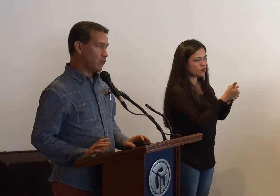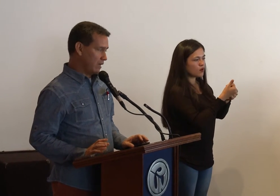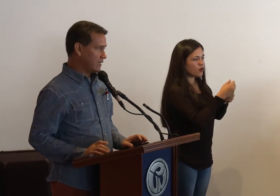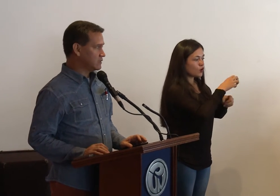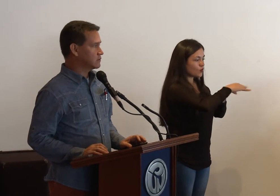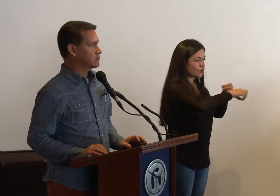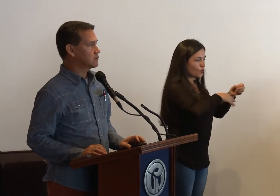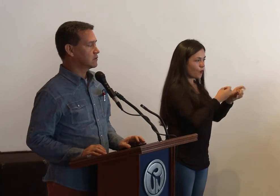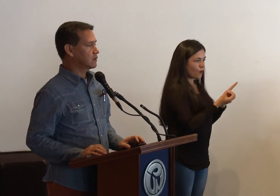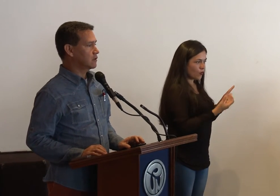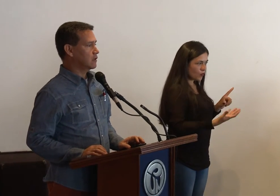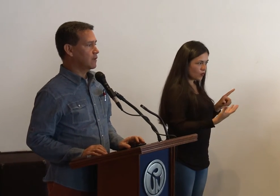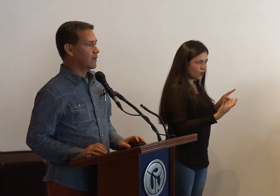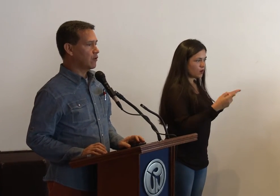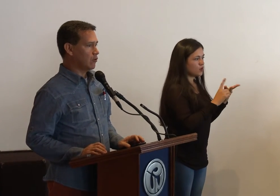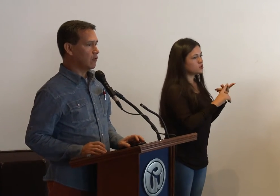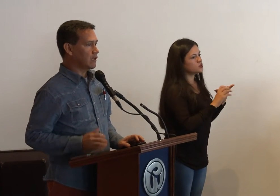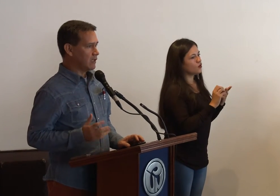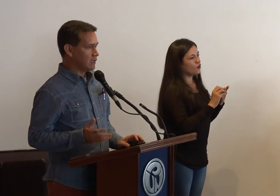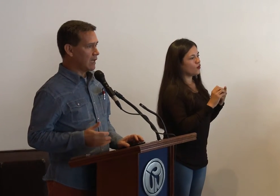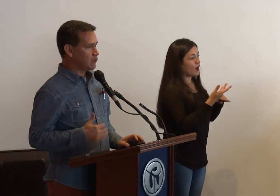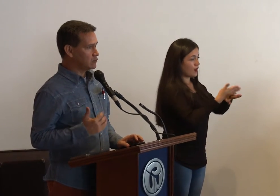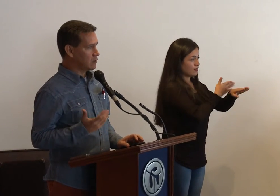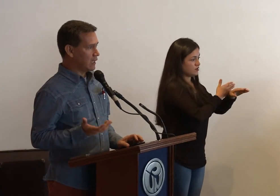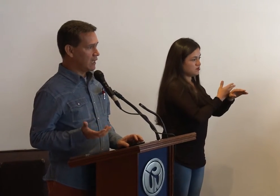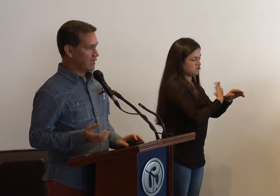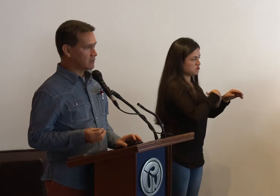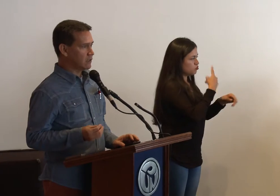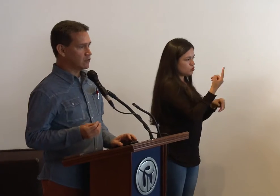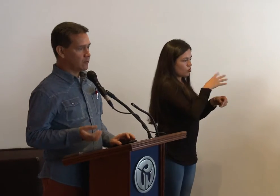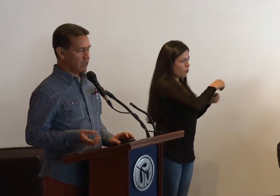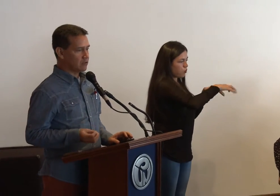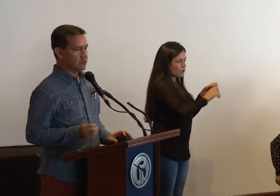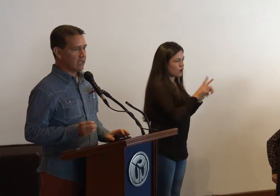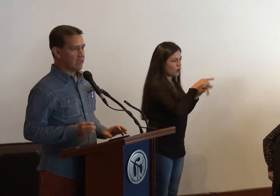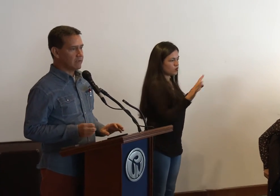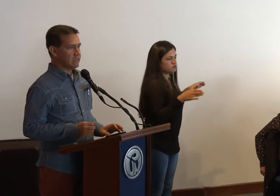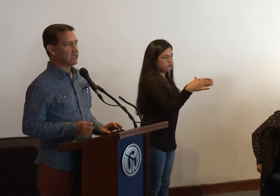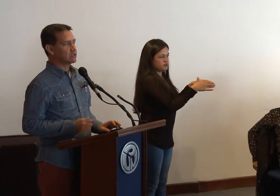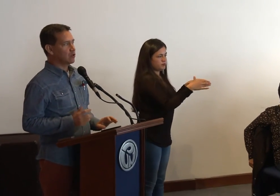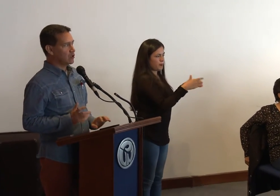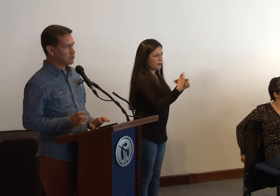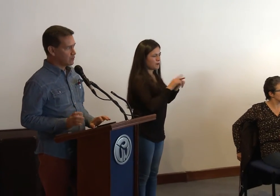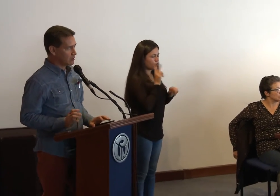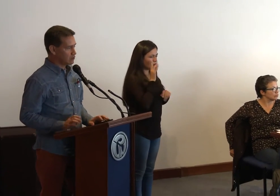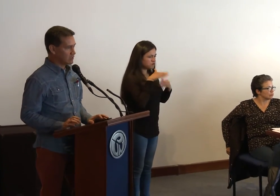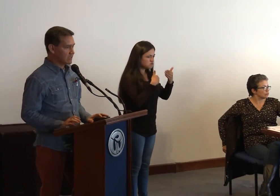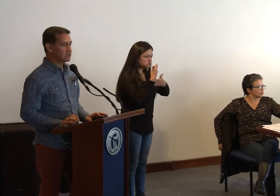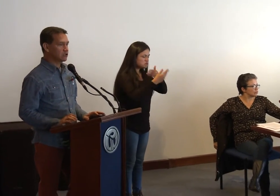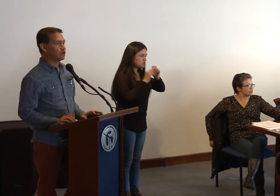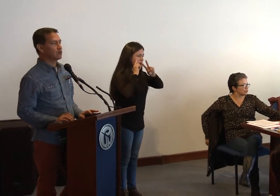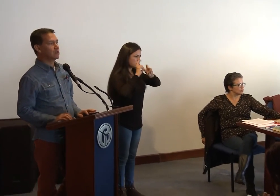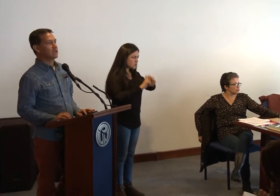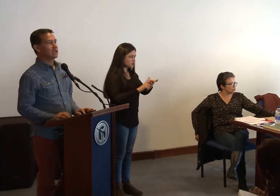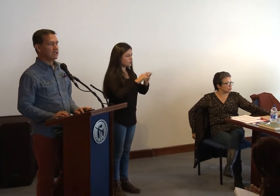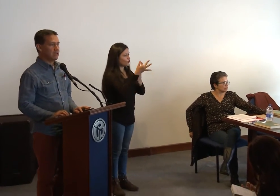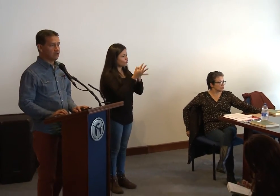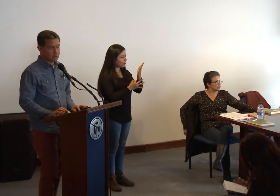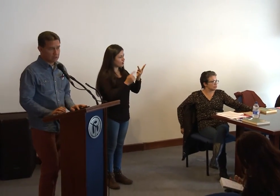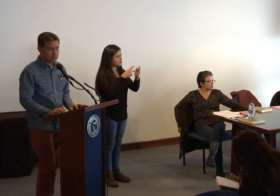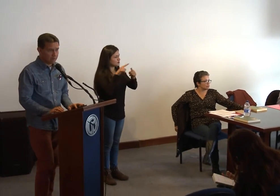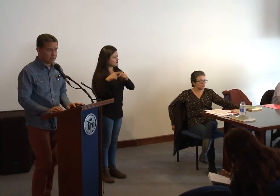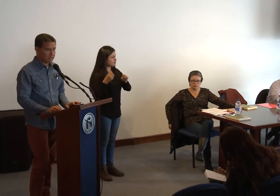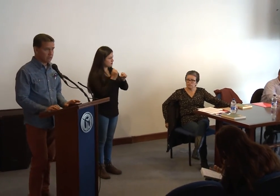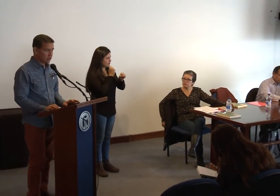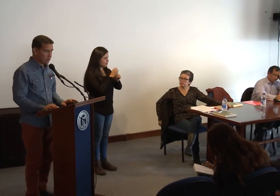sectores populares, pero en los proyectos de investigación, en los proyectos de extensión y en